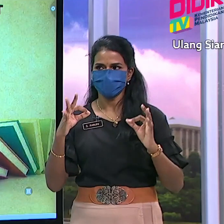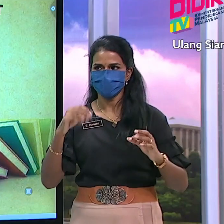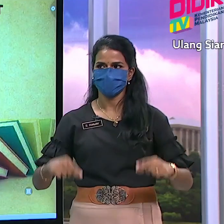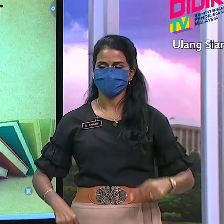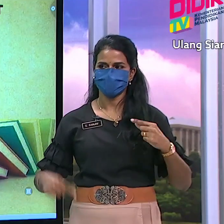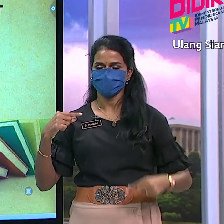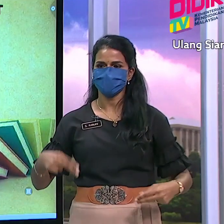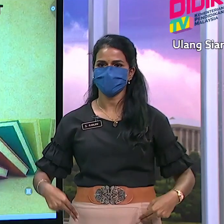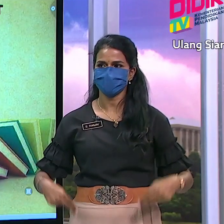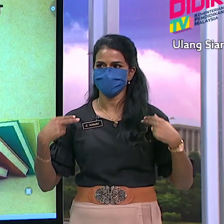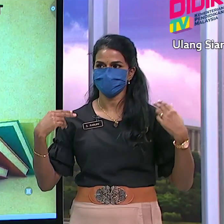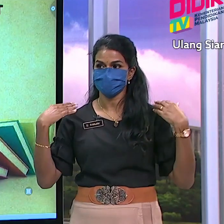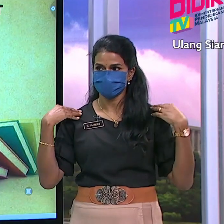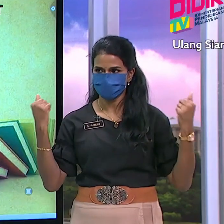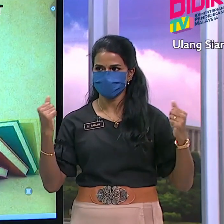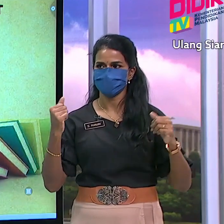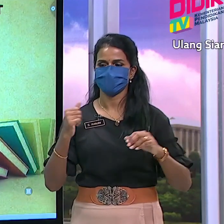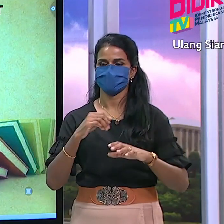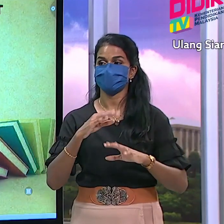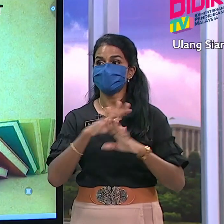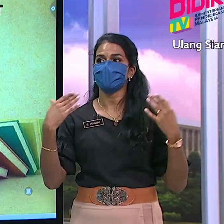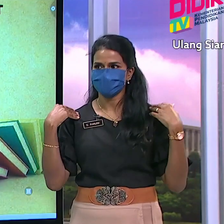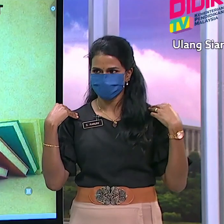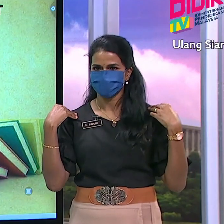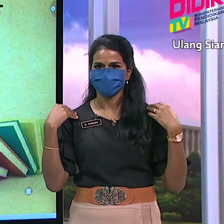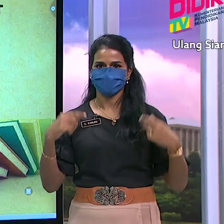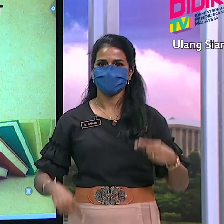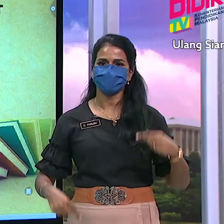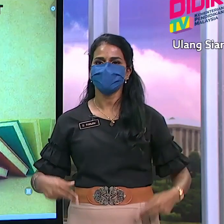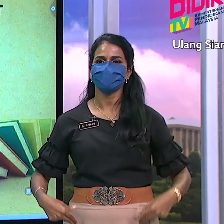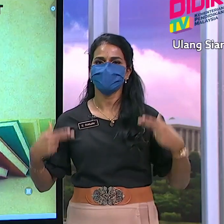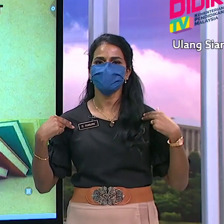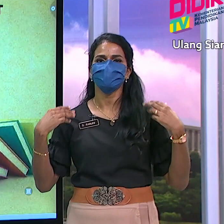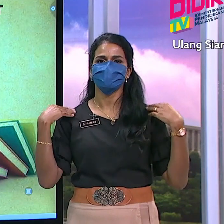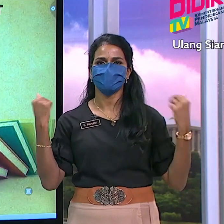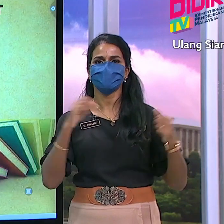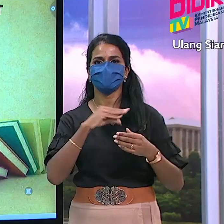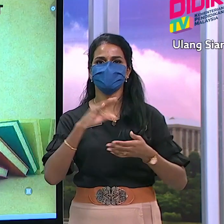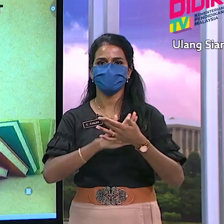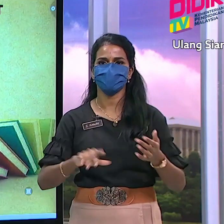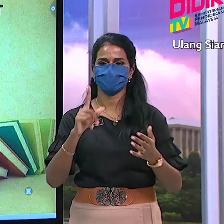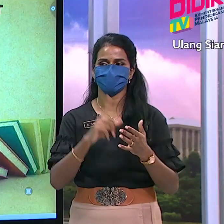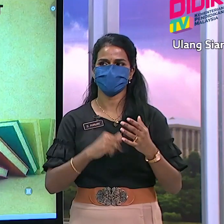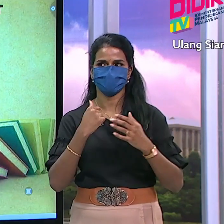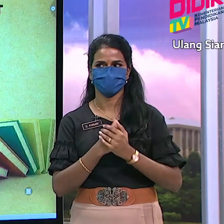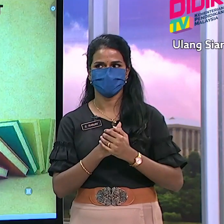kalau gaya hidup sehat, tidak ada gaya hidup sehat dan selamat. Apa dia? Ellie